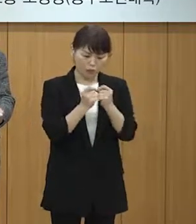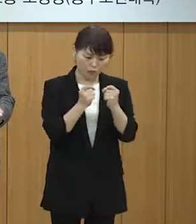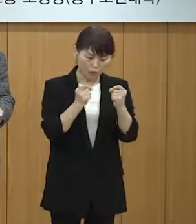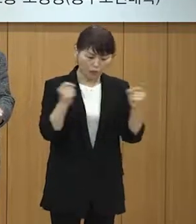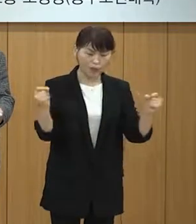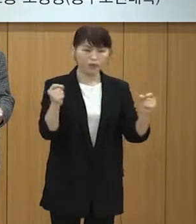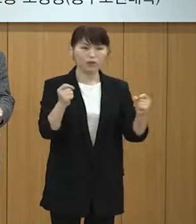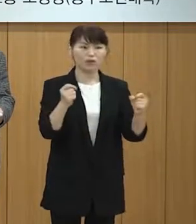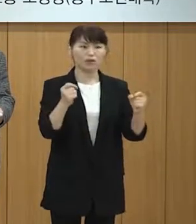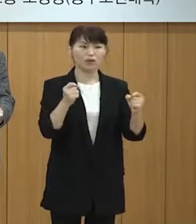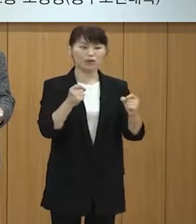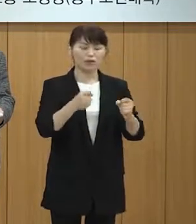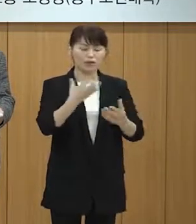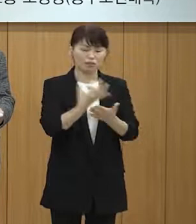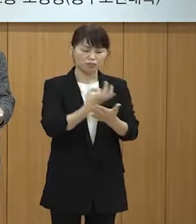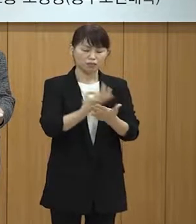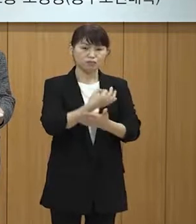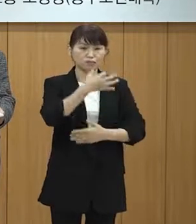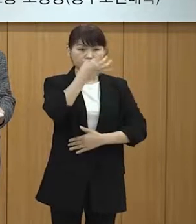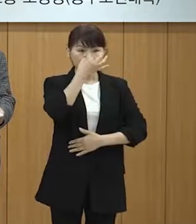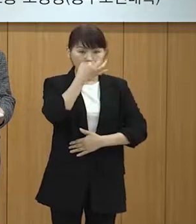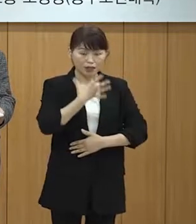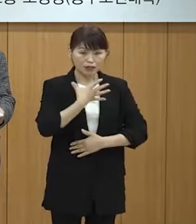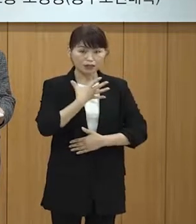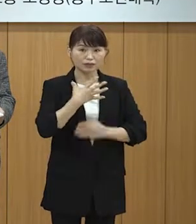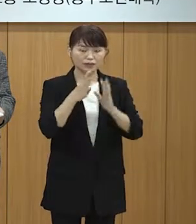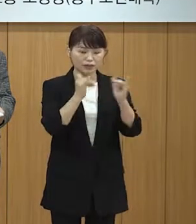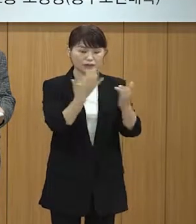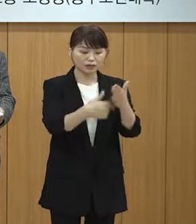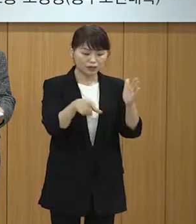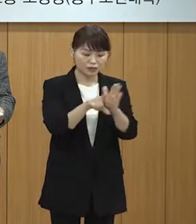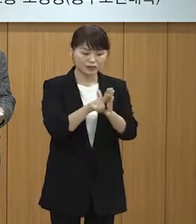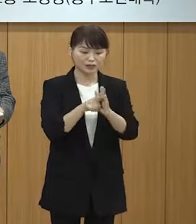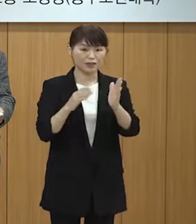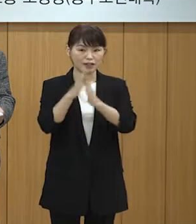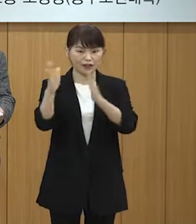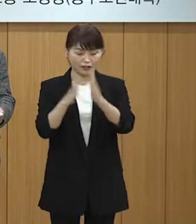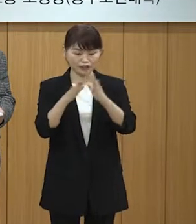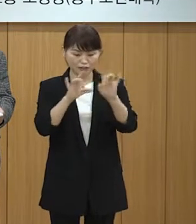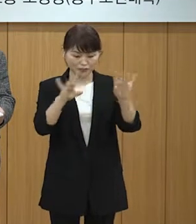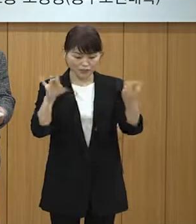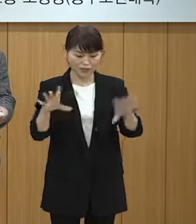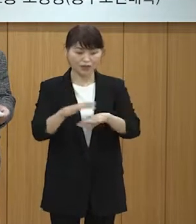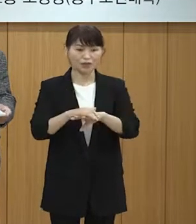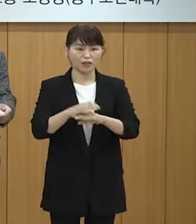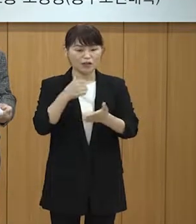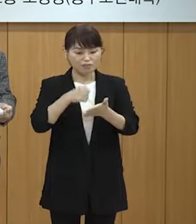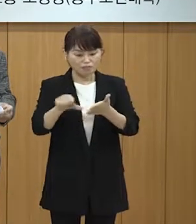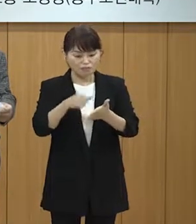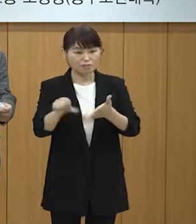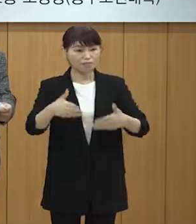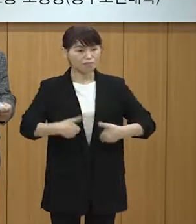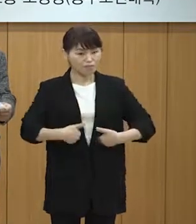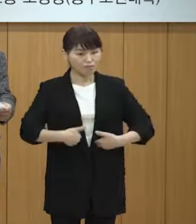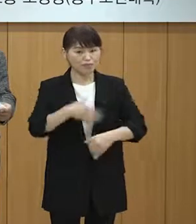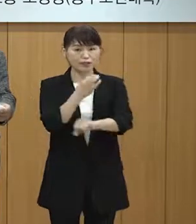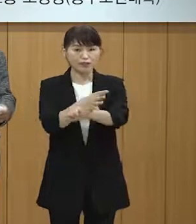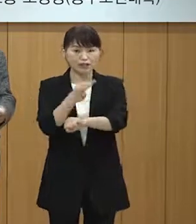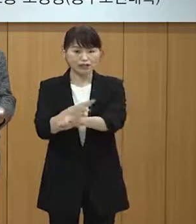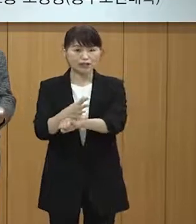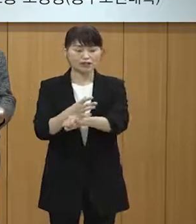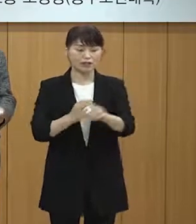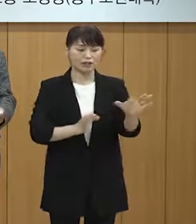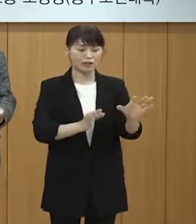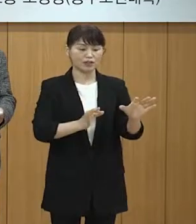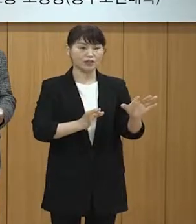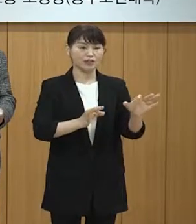사태로 소비를 유보한 각 가정의 물품 구매를 촉진시켜 침체된 관내